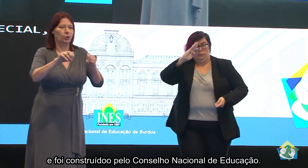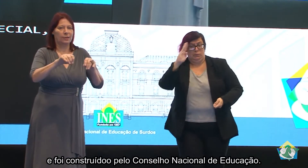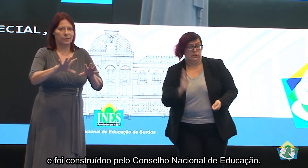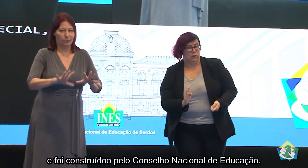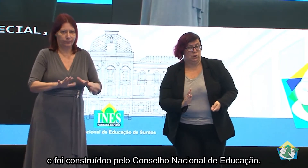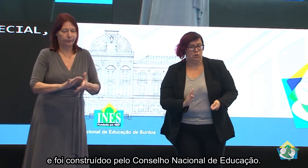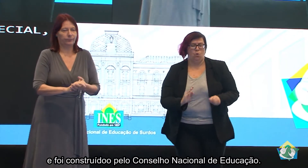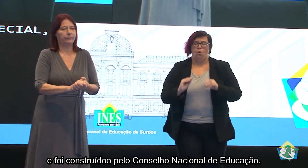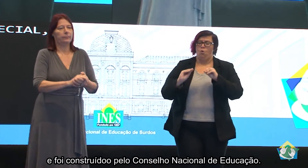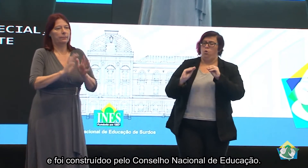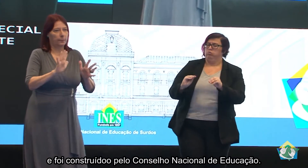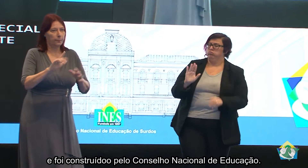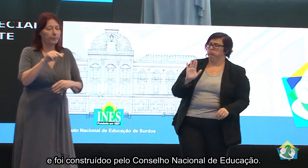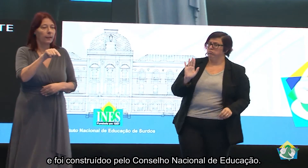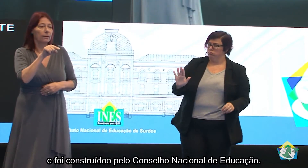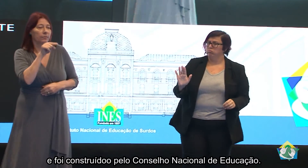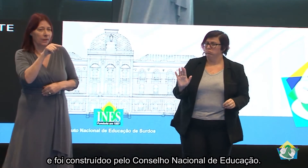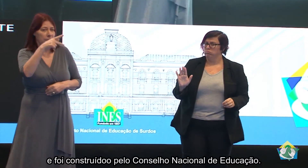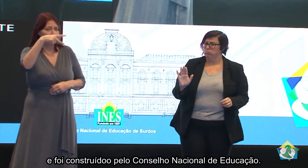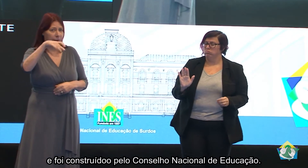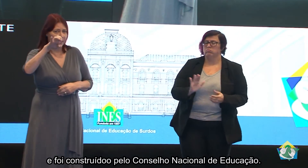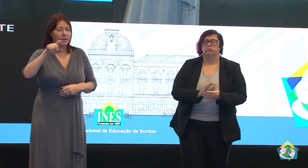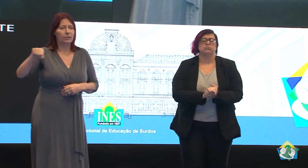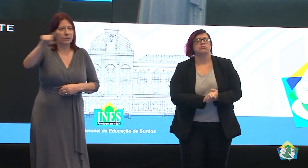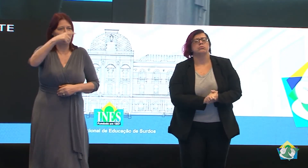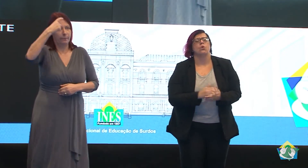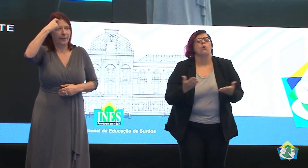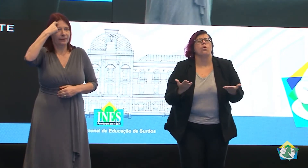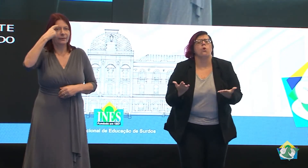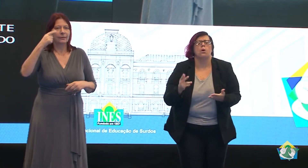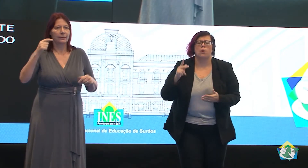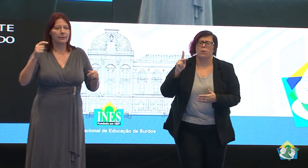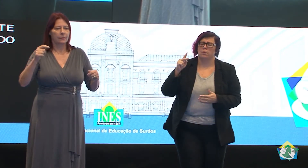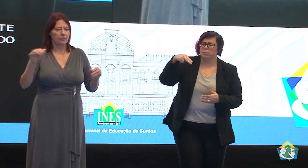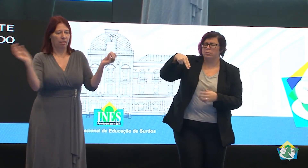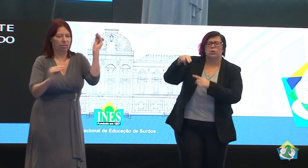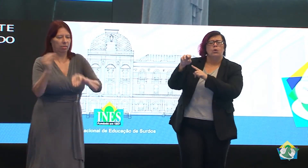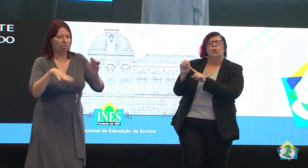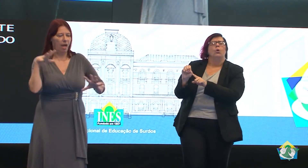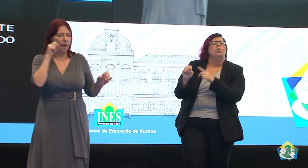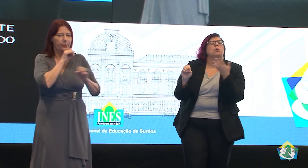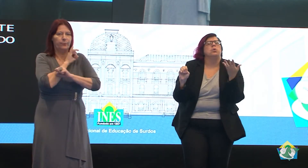construído pelo Conselho Nacional de Educação.